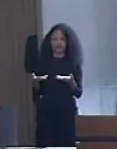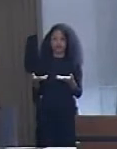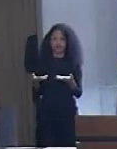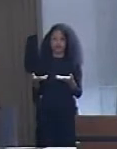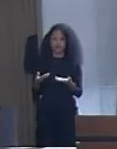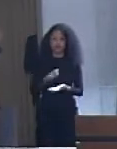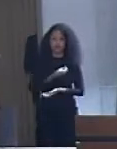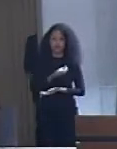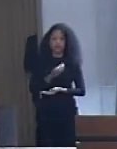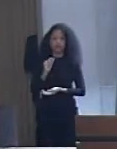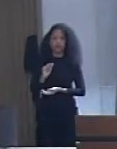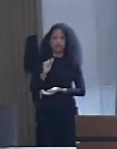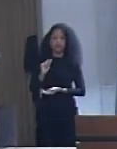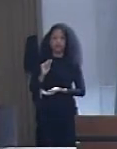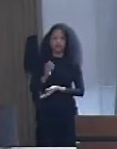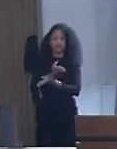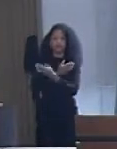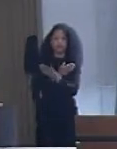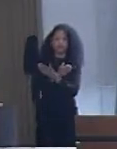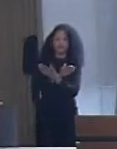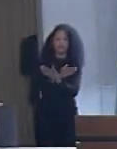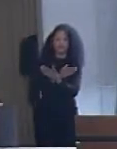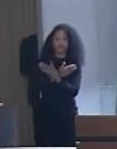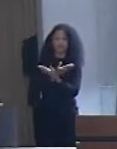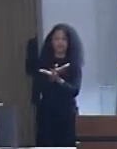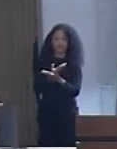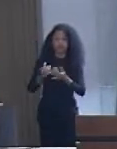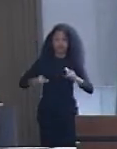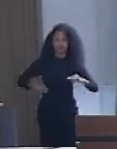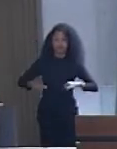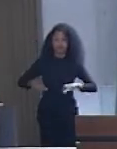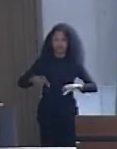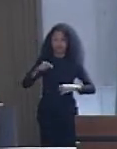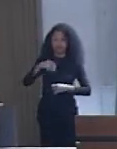de desempregados ou desalentados em nosso Brasil.